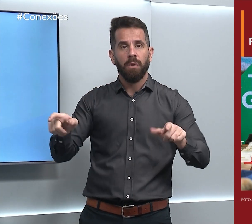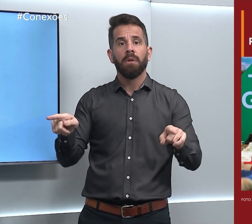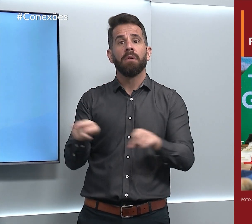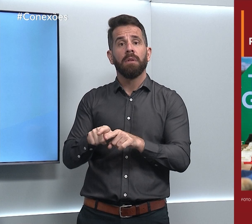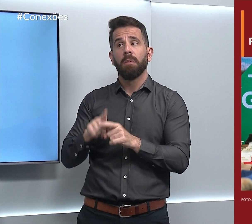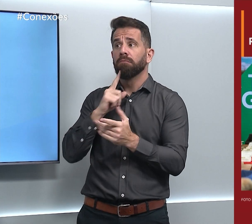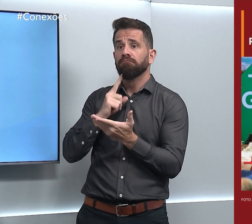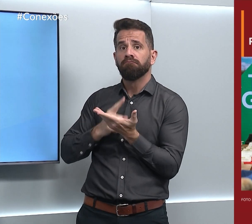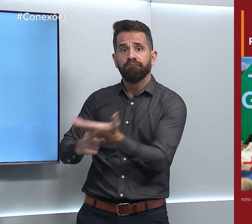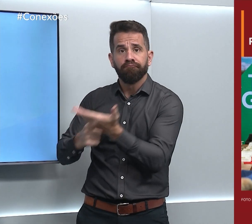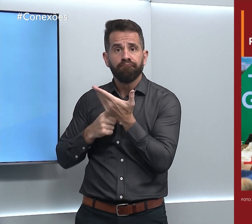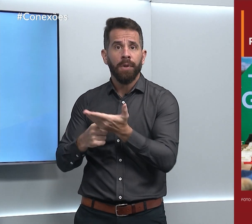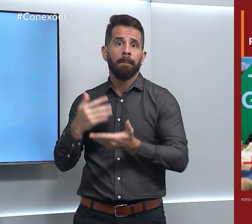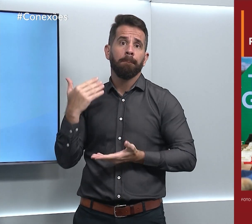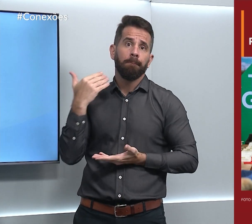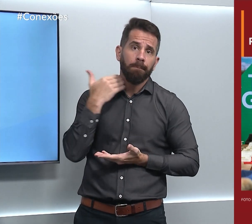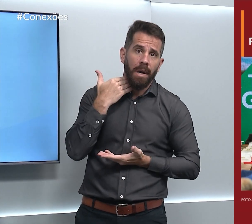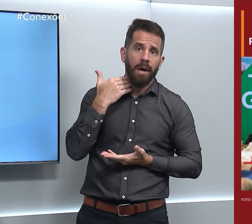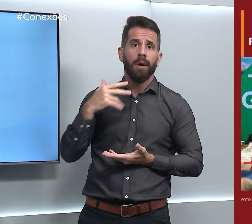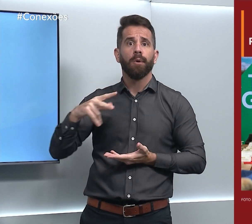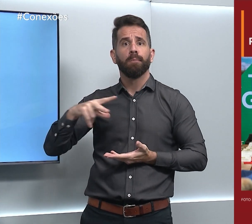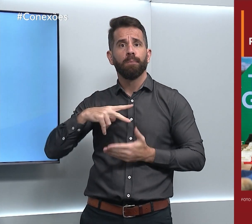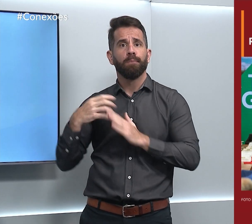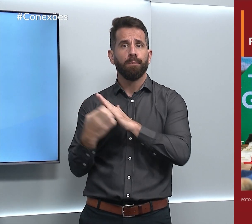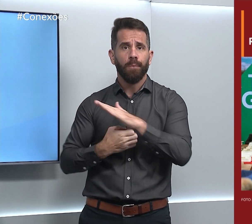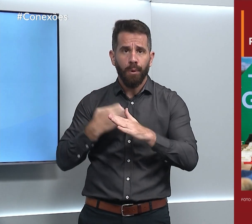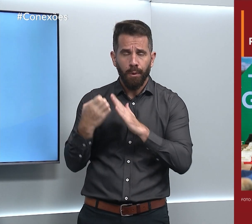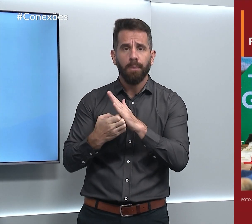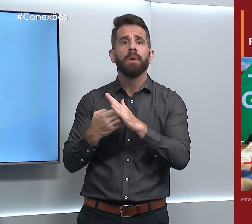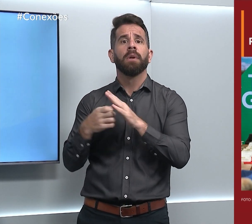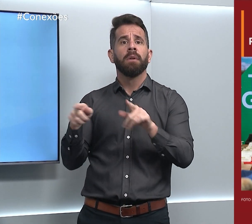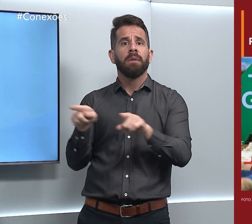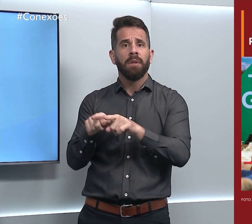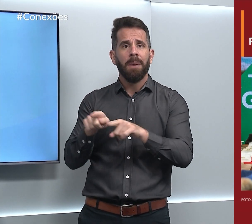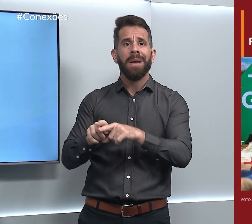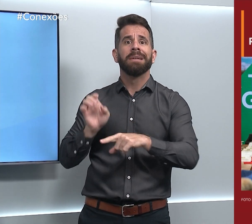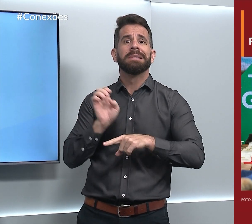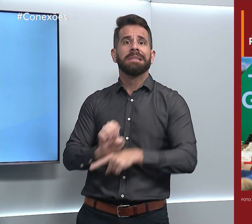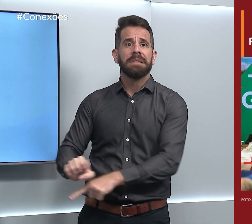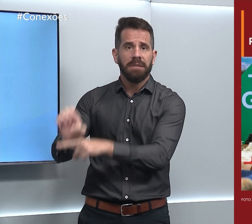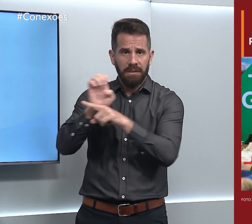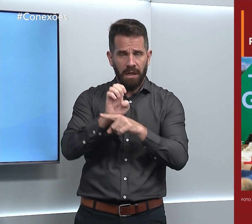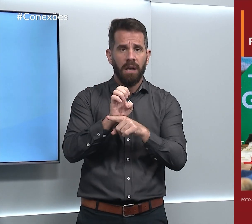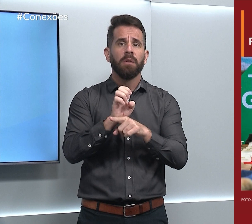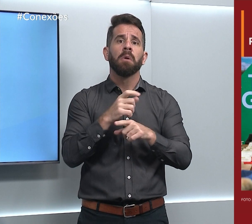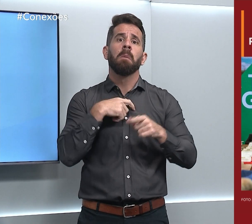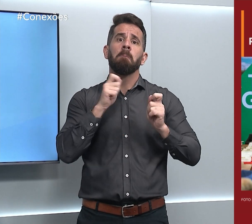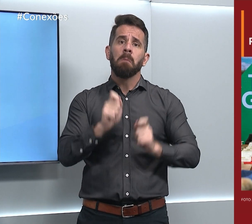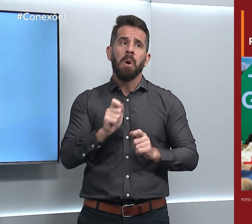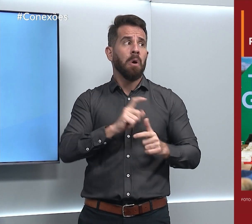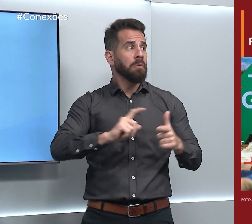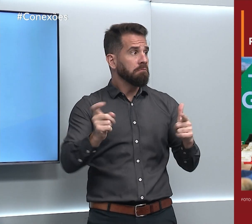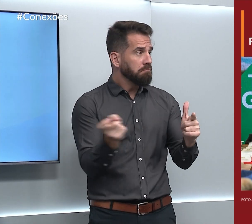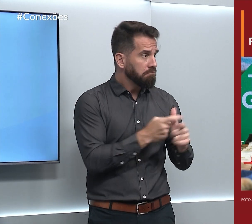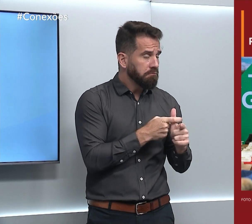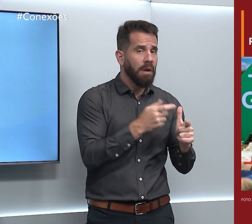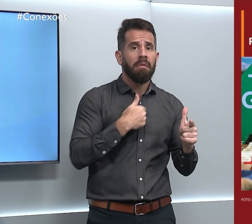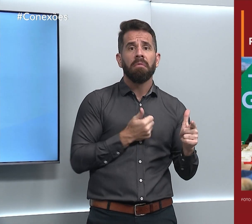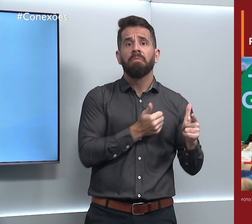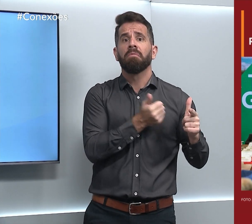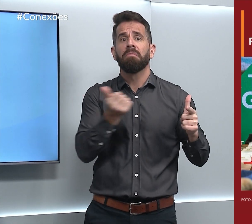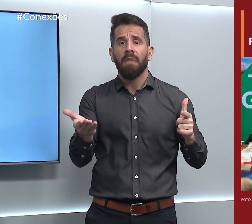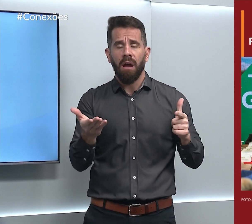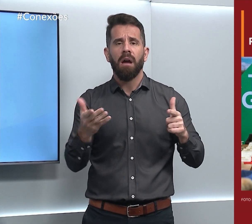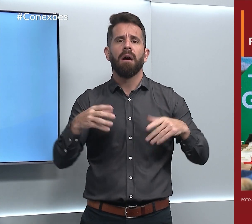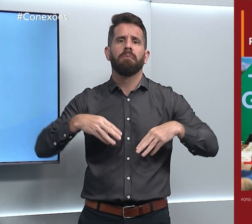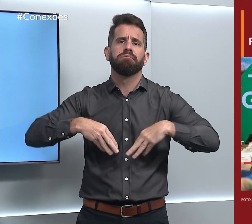governos estaduais para a transferência de imóveis rurais, também em troca do abatimento de dívidas. A